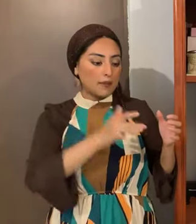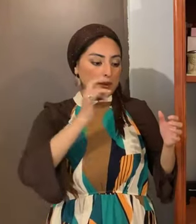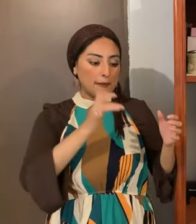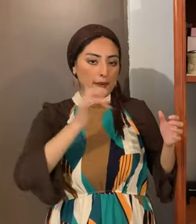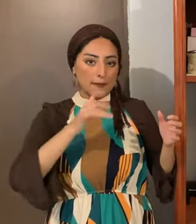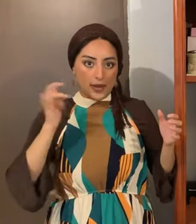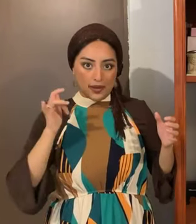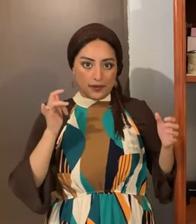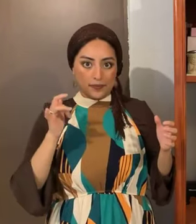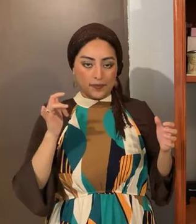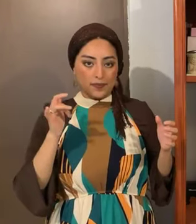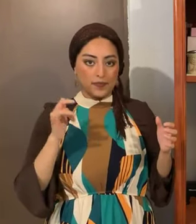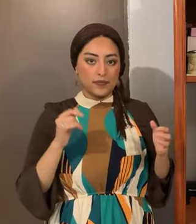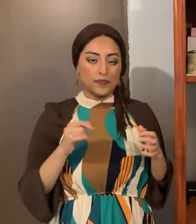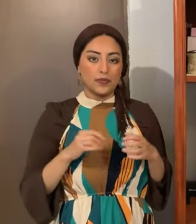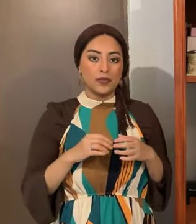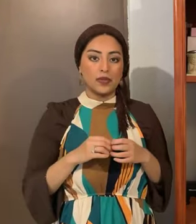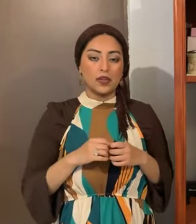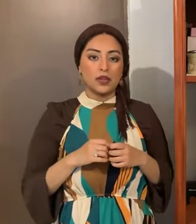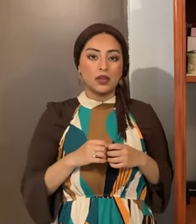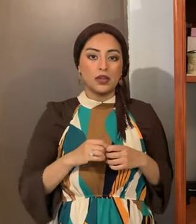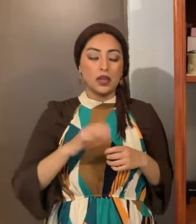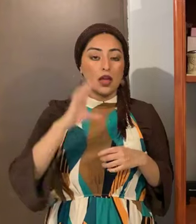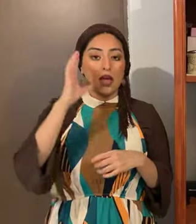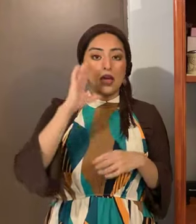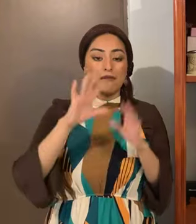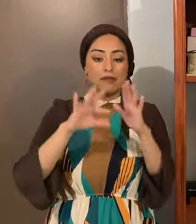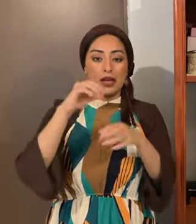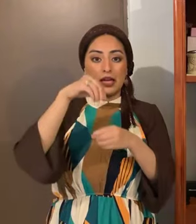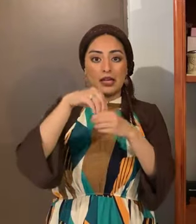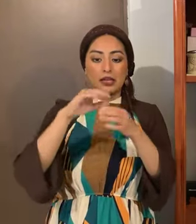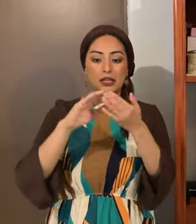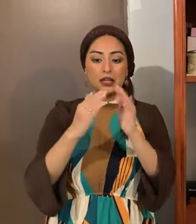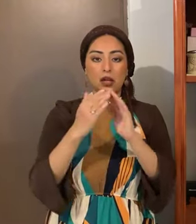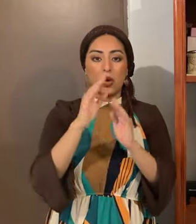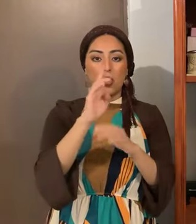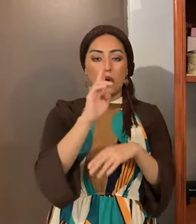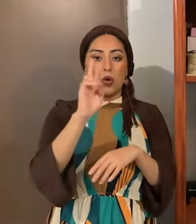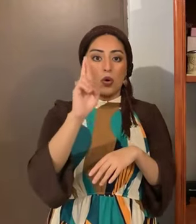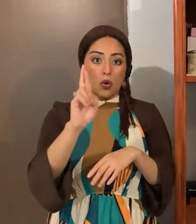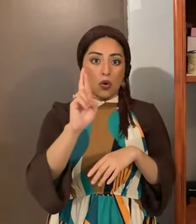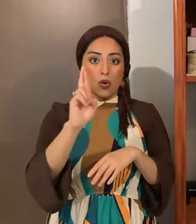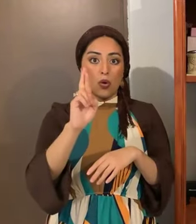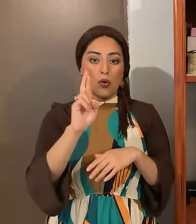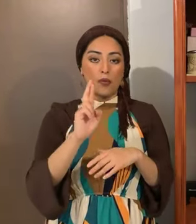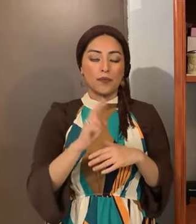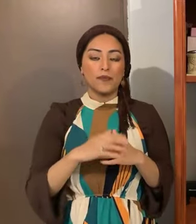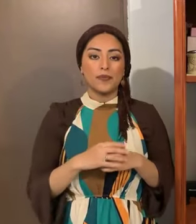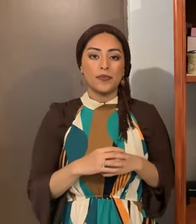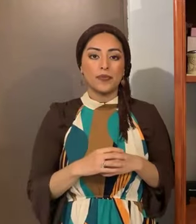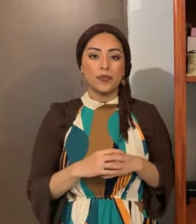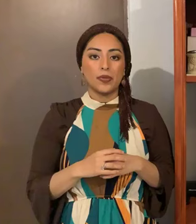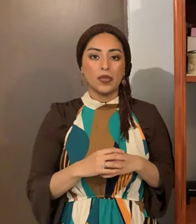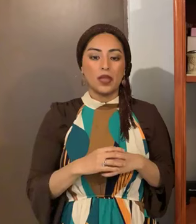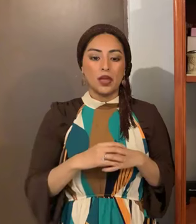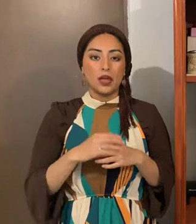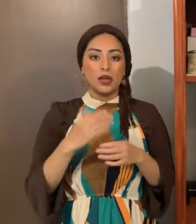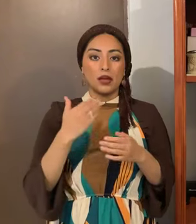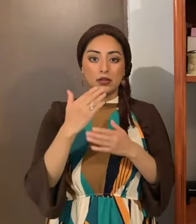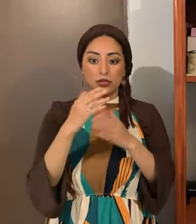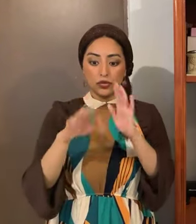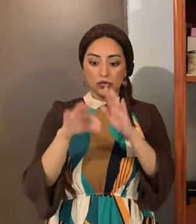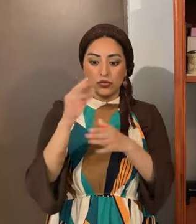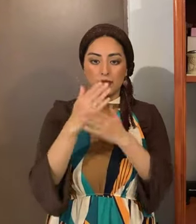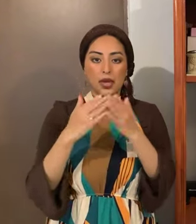Similar a las encontradas en la ciudad de Ur, eso en Caldea, o en relieves asirios que muestran a músicos cautivos de